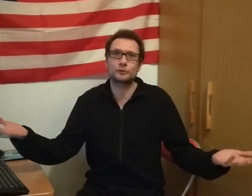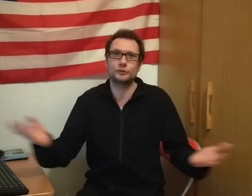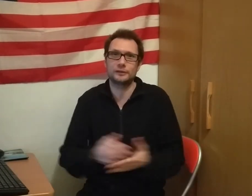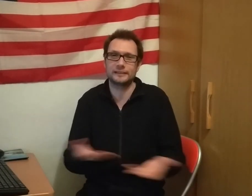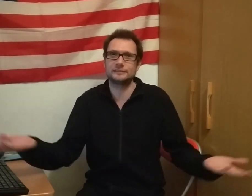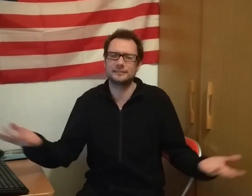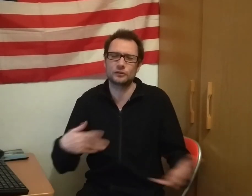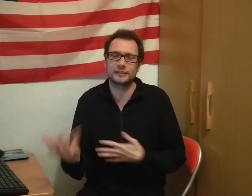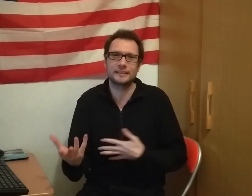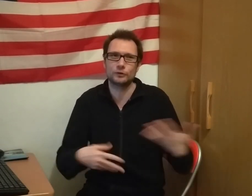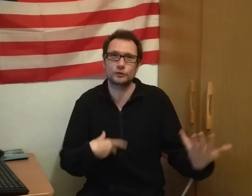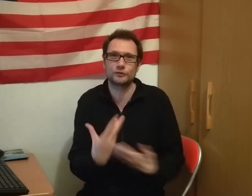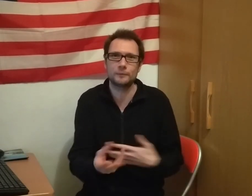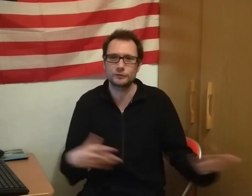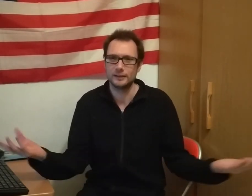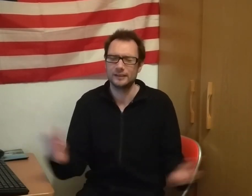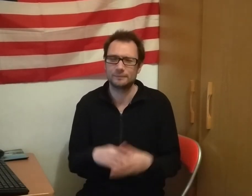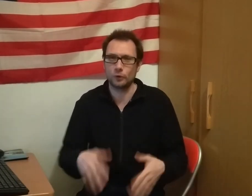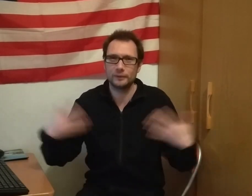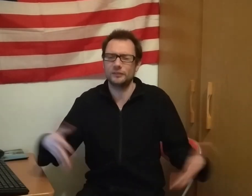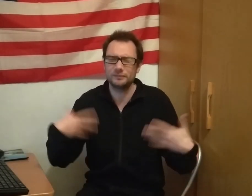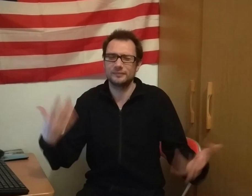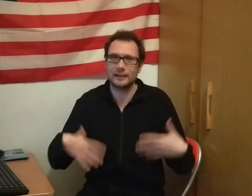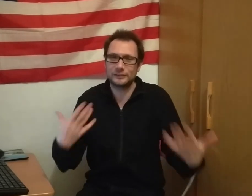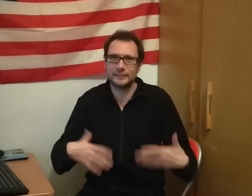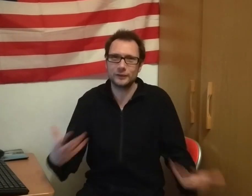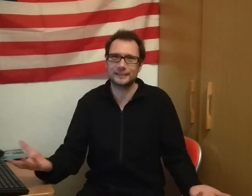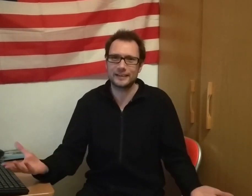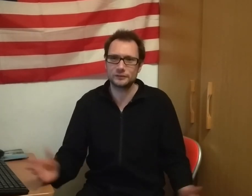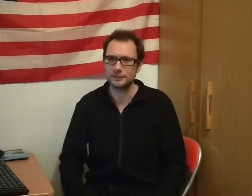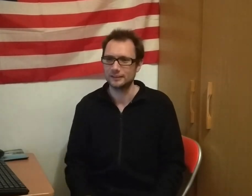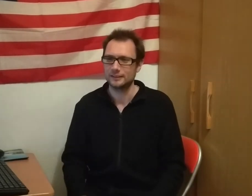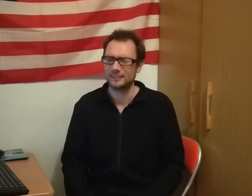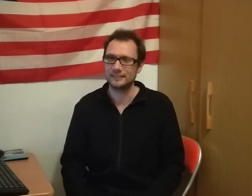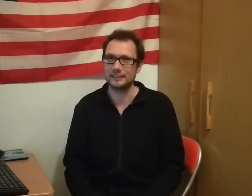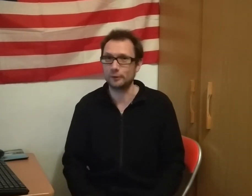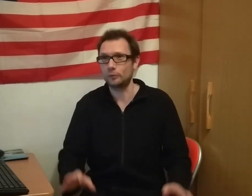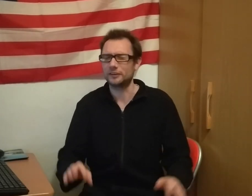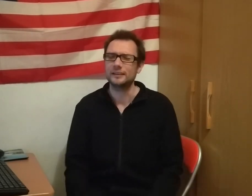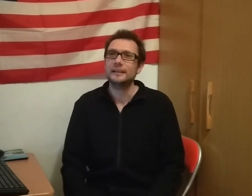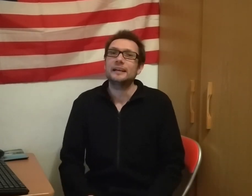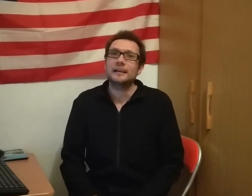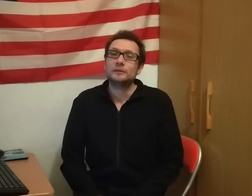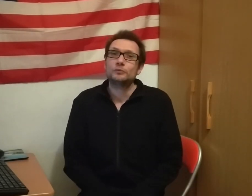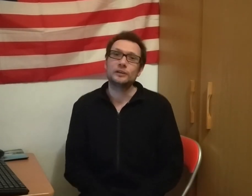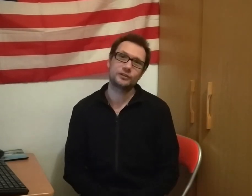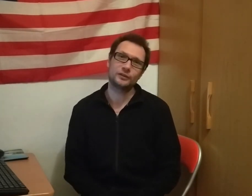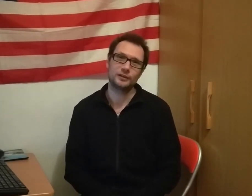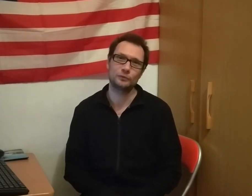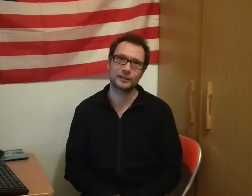¿no? Si nos seguimos, nos vemos, por lo menos algo de dinero entrará, ¿no? Pero bueno. Bueno, chicos, muchas